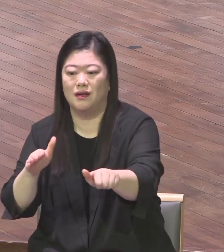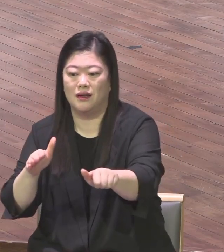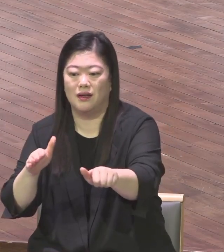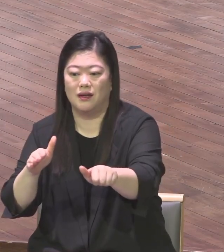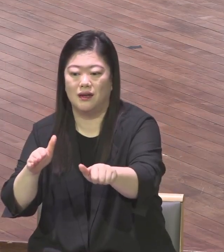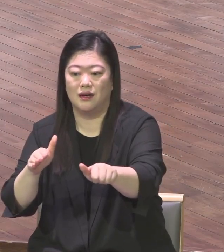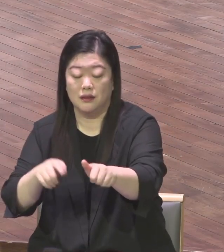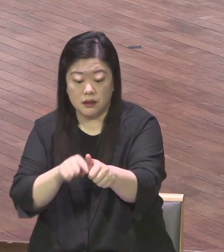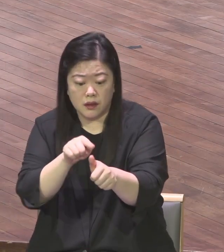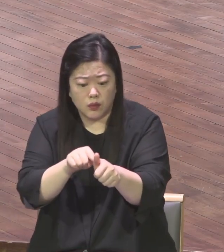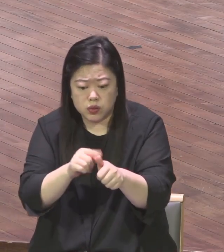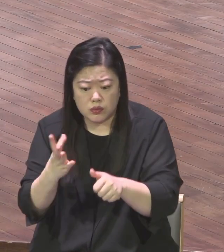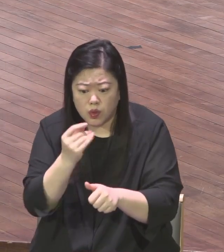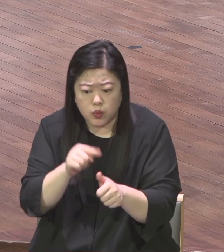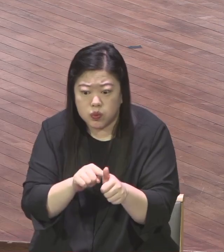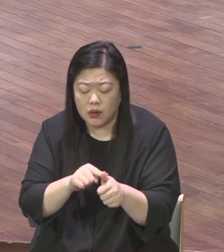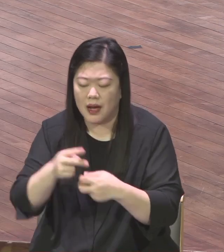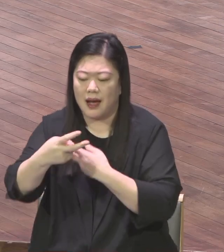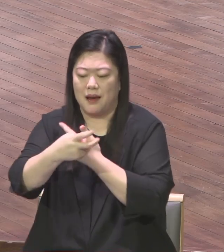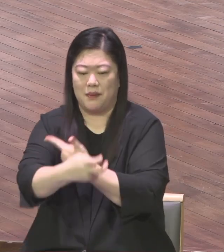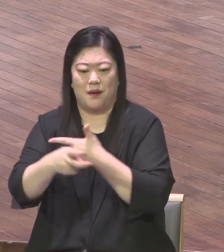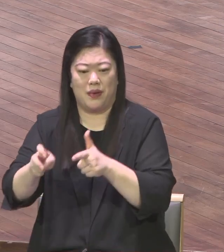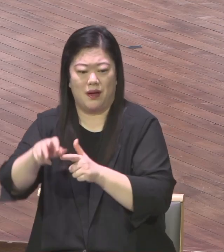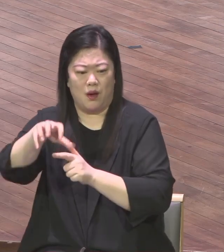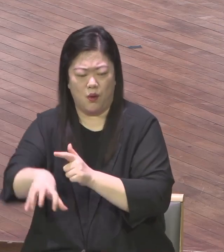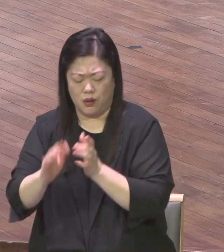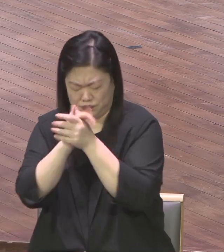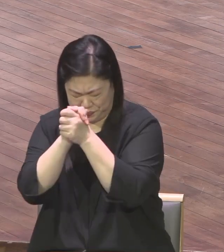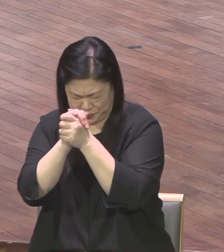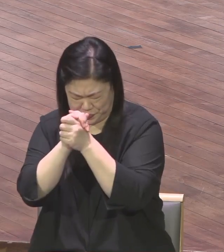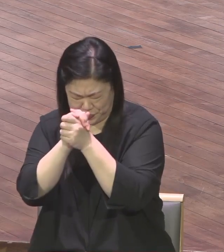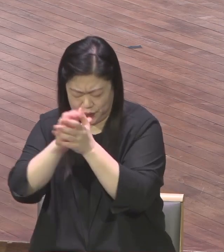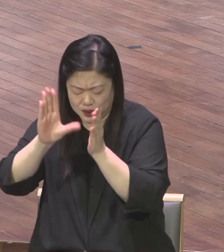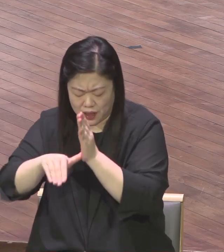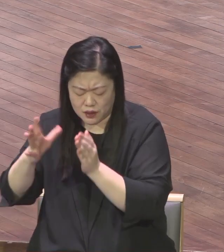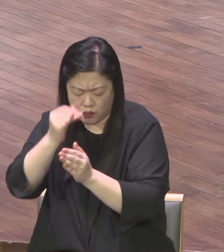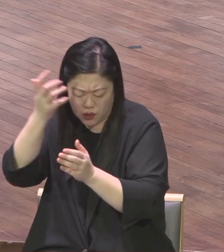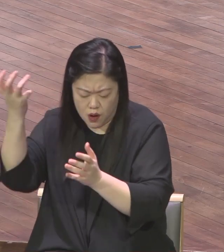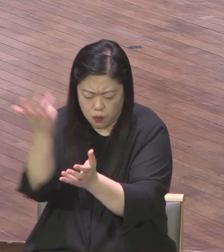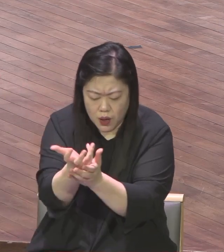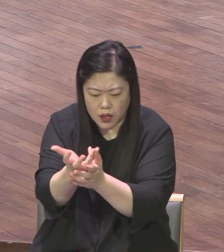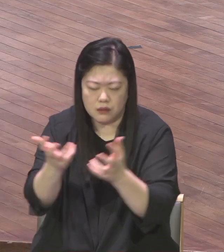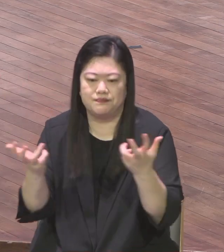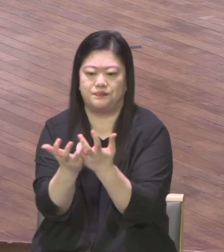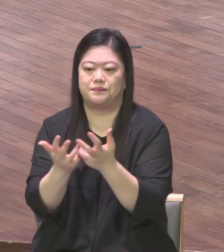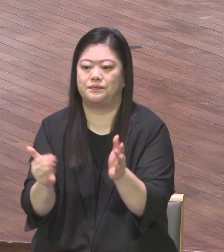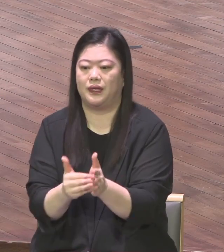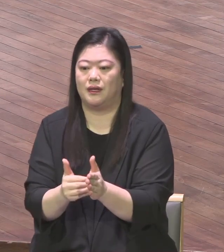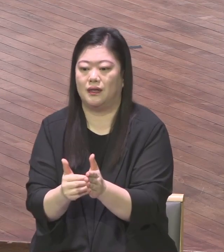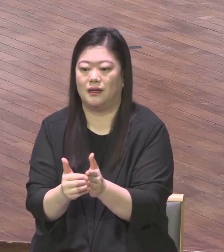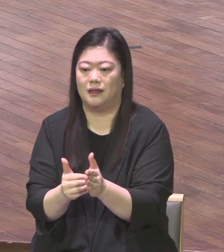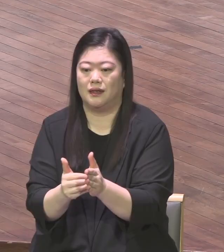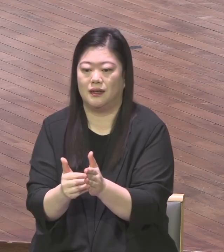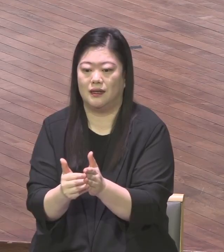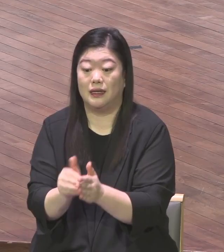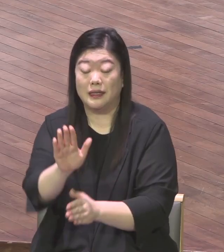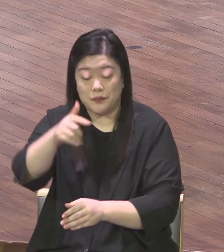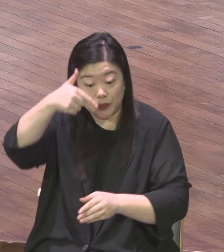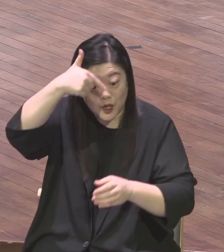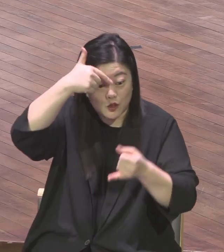성령이 바람같이 불같이 임하면서 성취가 되었습니다. 구약 시대에는